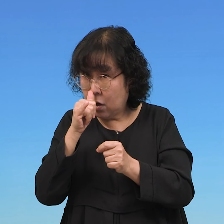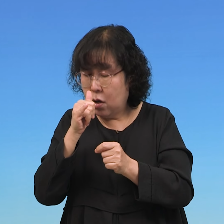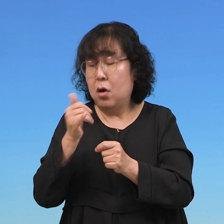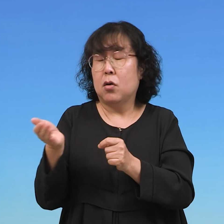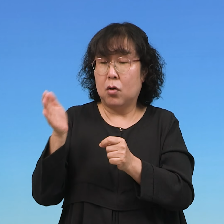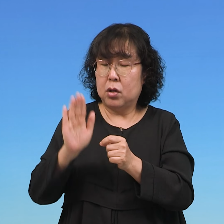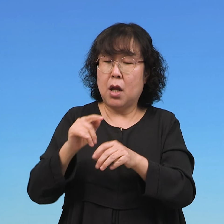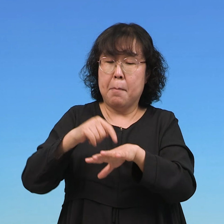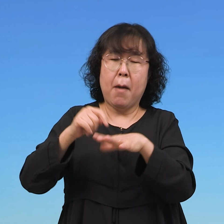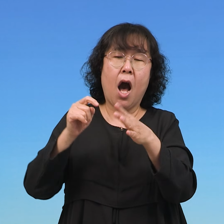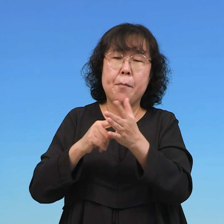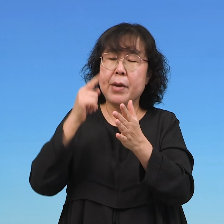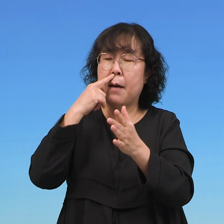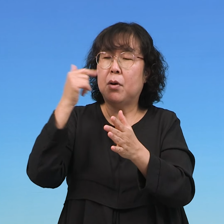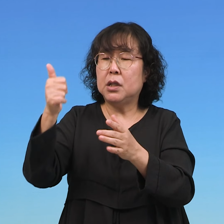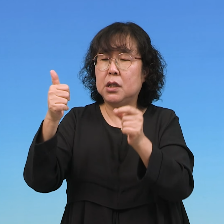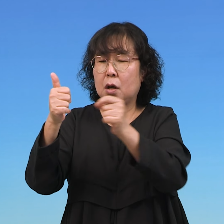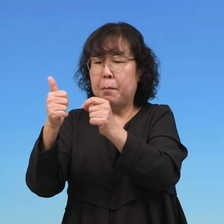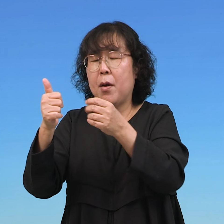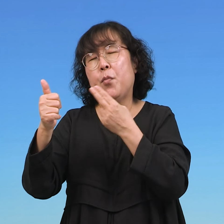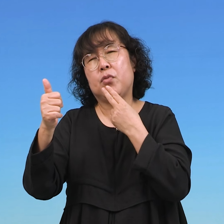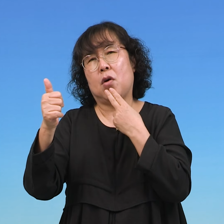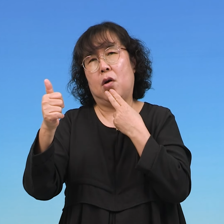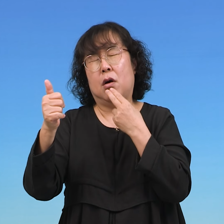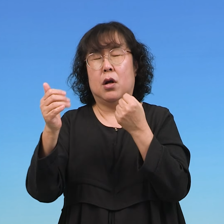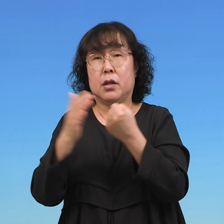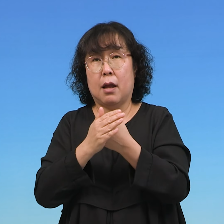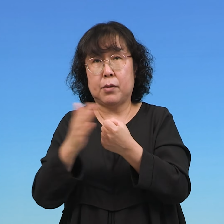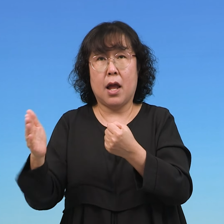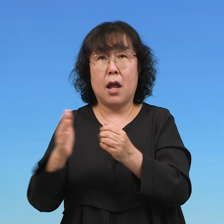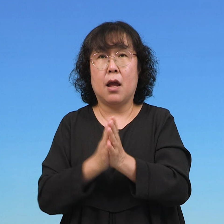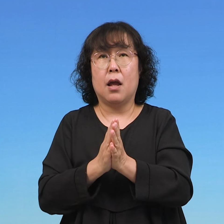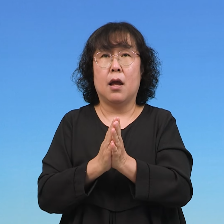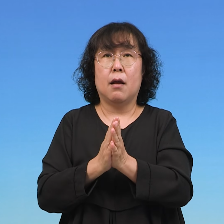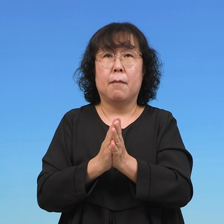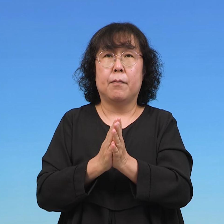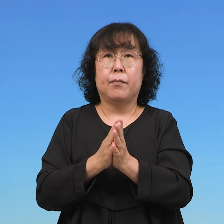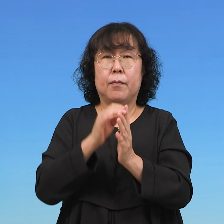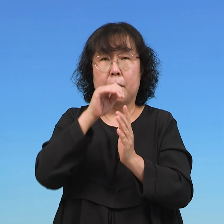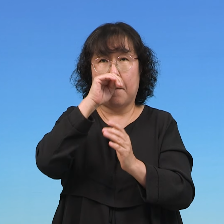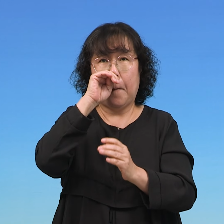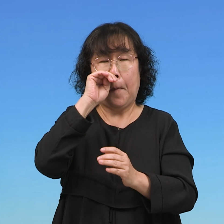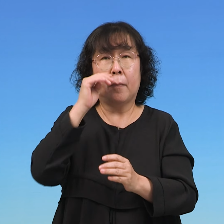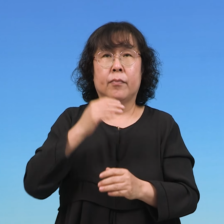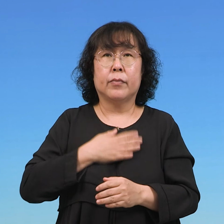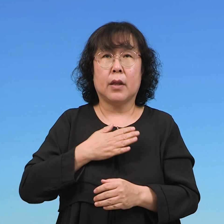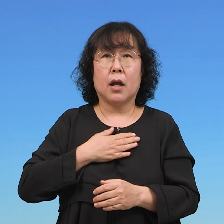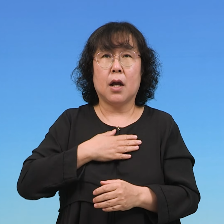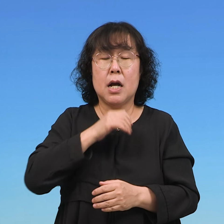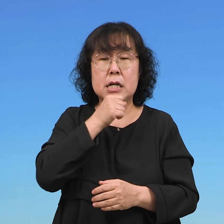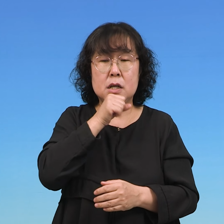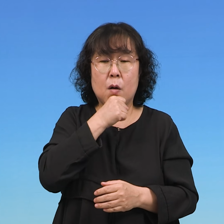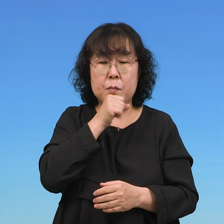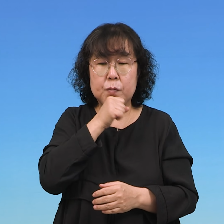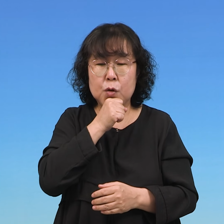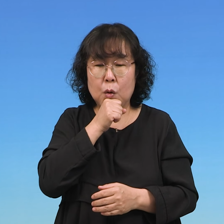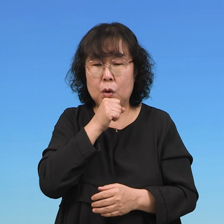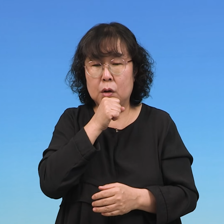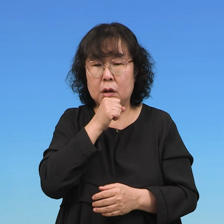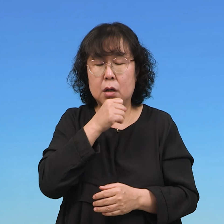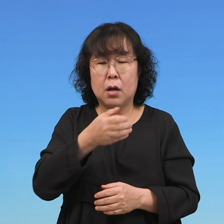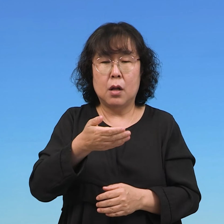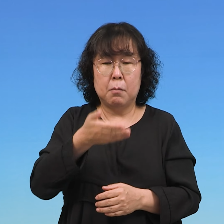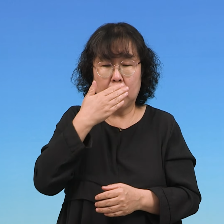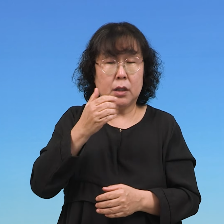마음이 아버지에게 없어요. 그러니까 왜 염소 새끼 한 마리 못 얻어먹었을까요? 요구한